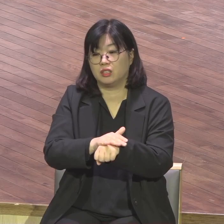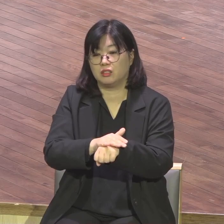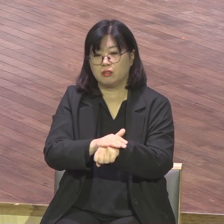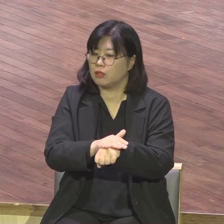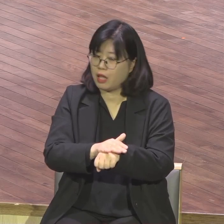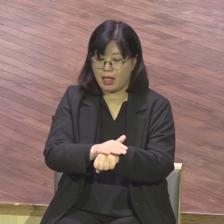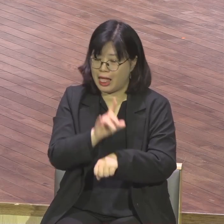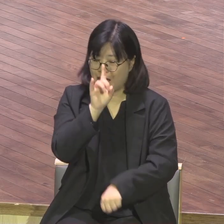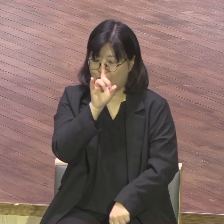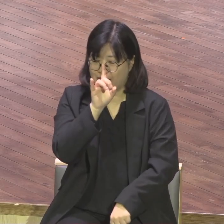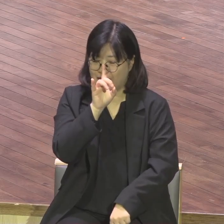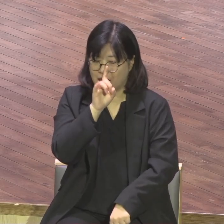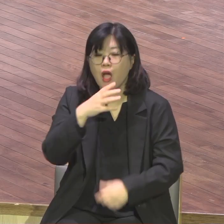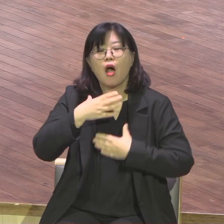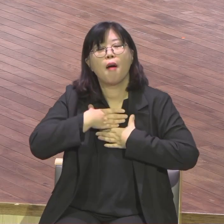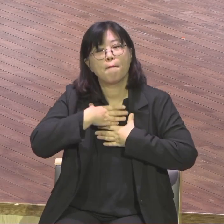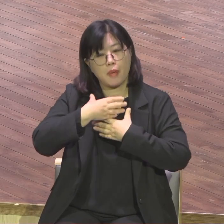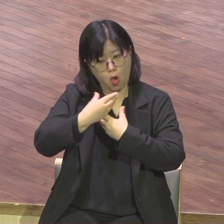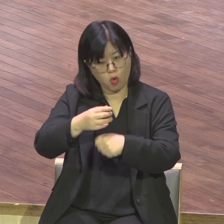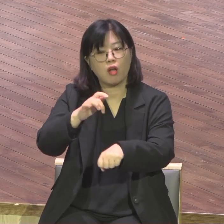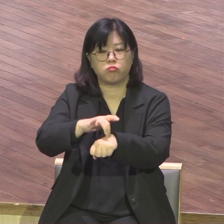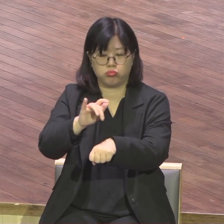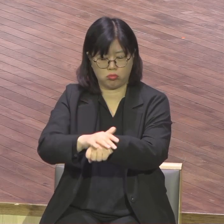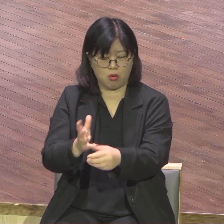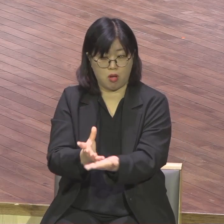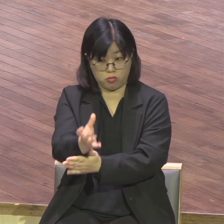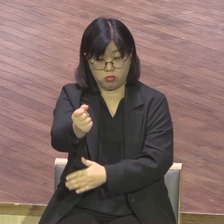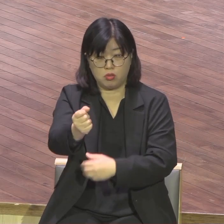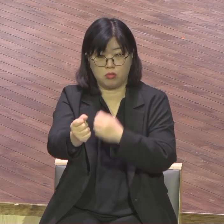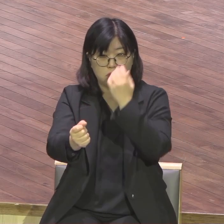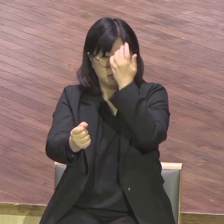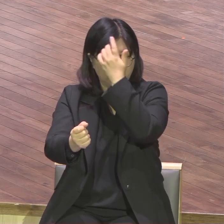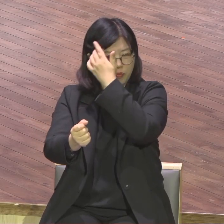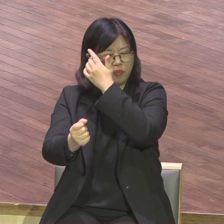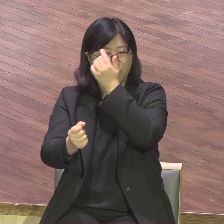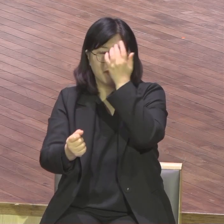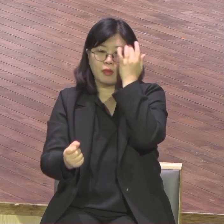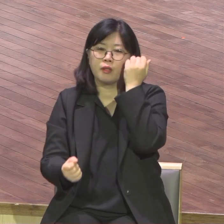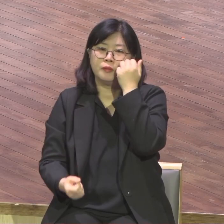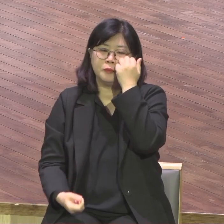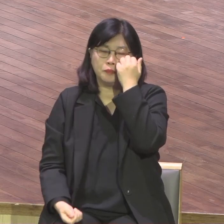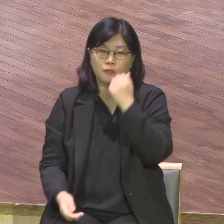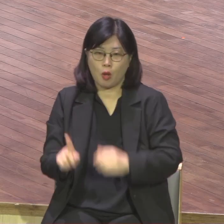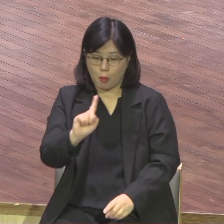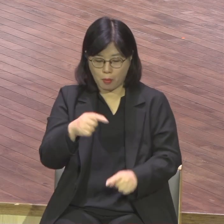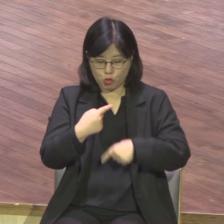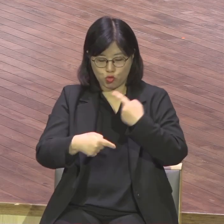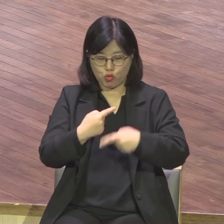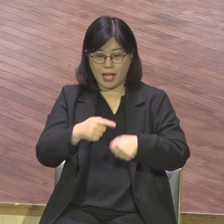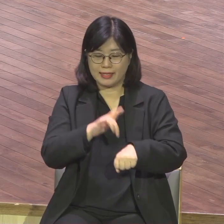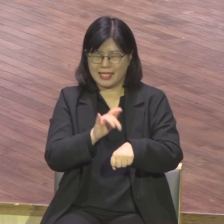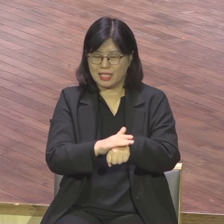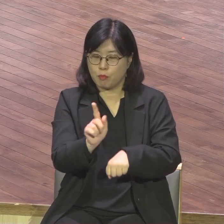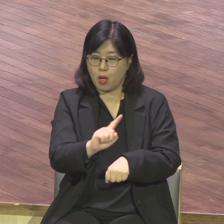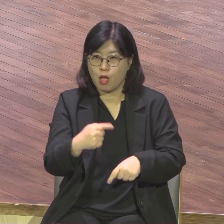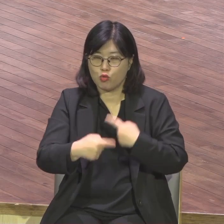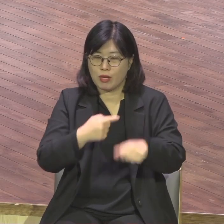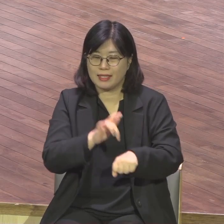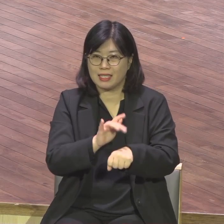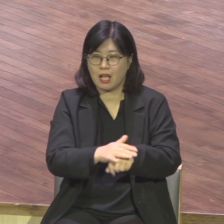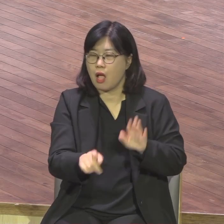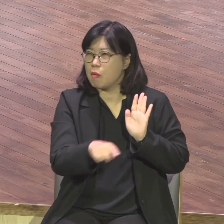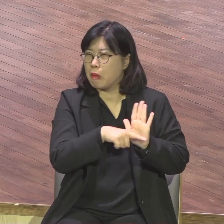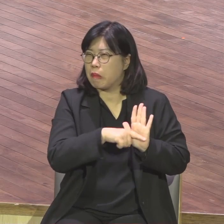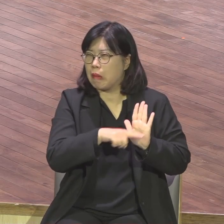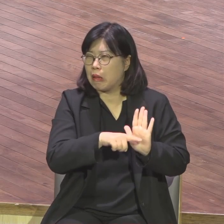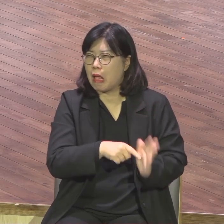버릇되기 바랍니다. 평강이 버릇돼야지 염려 걱정을 불쌍해. 입만 벌리면 남중 보고